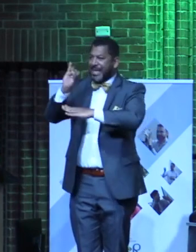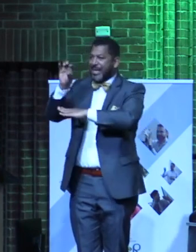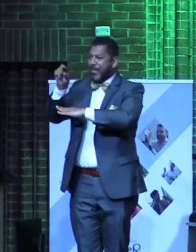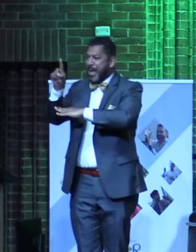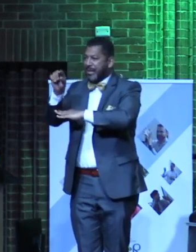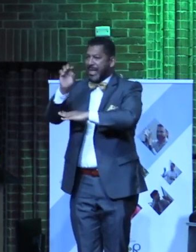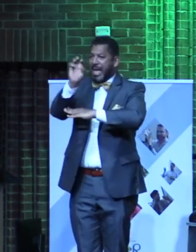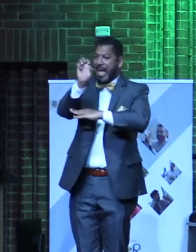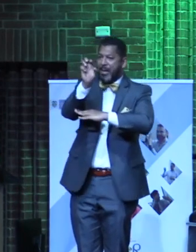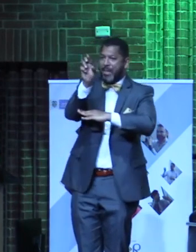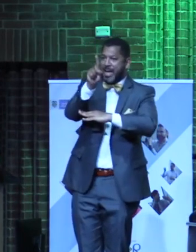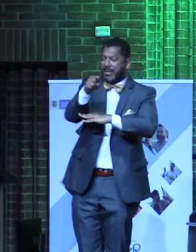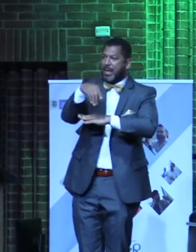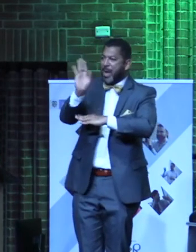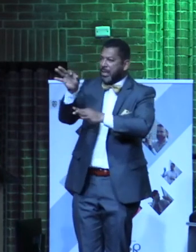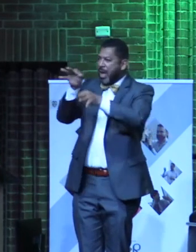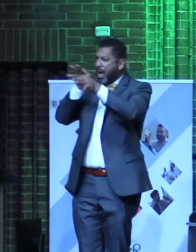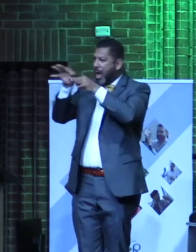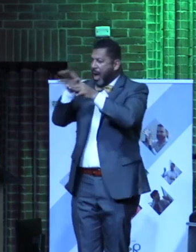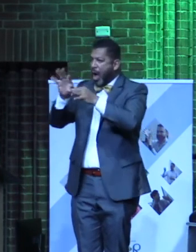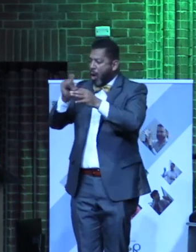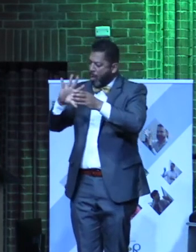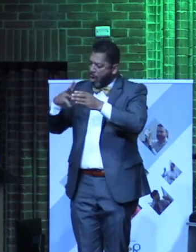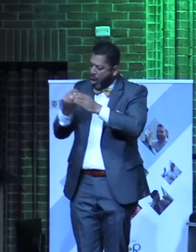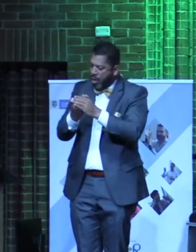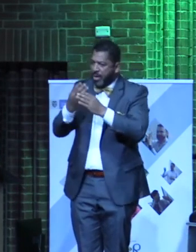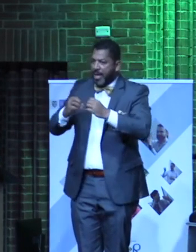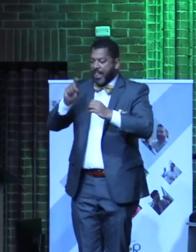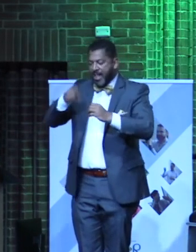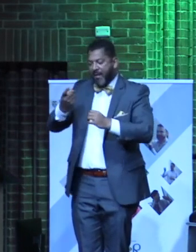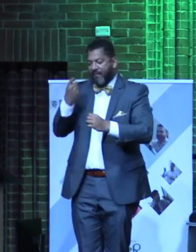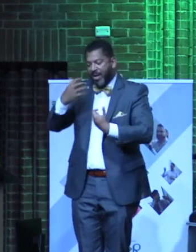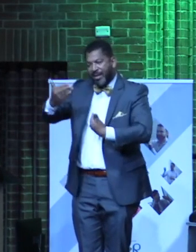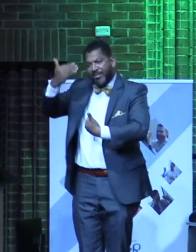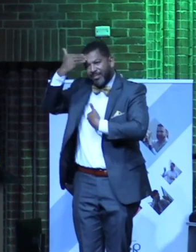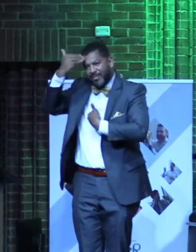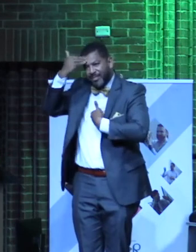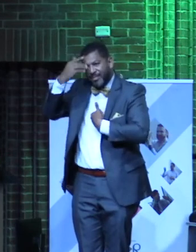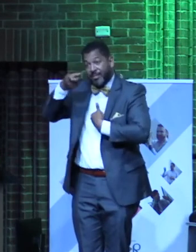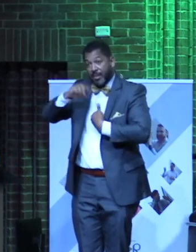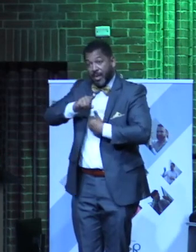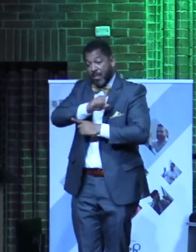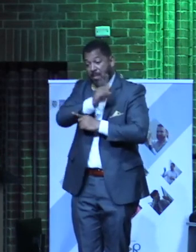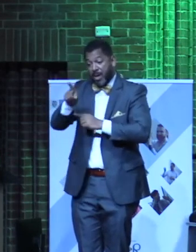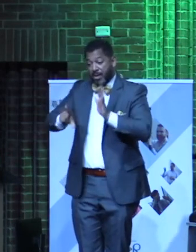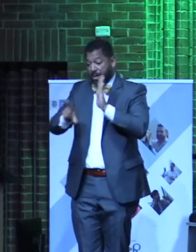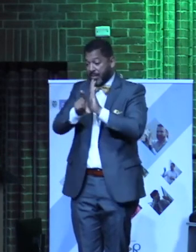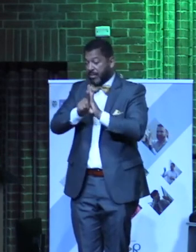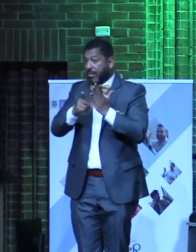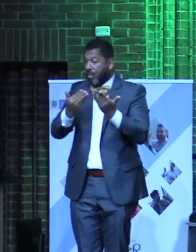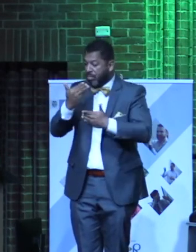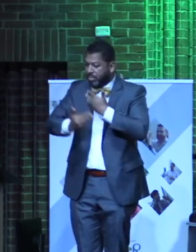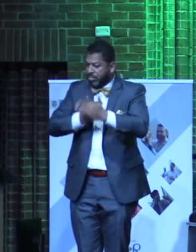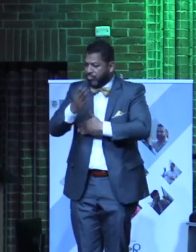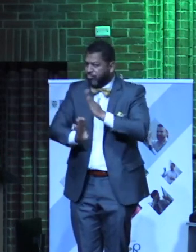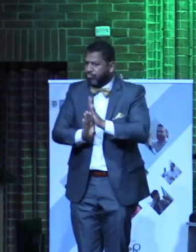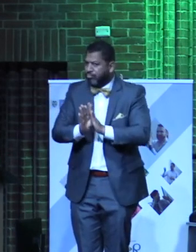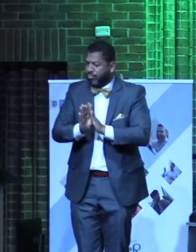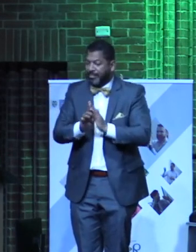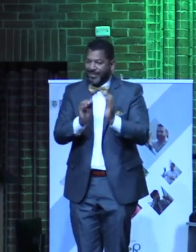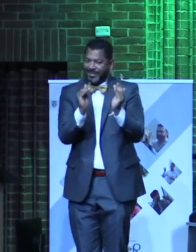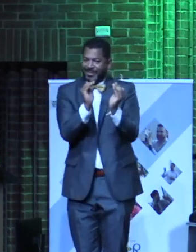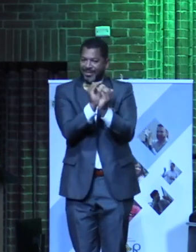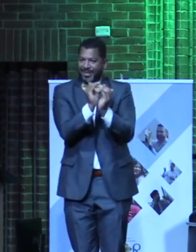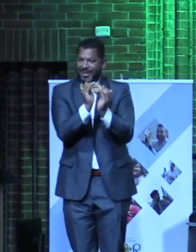manera integral, que trascendamos el ejercicio de toma de conciencia a que también nos obliga la ley para poder llegar más allá. Y con el